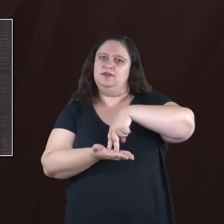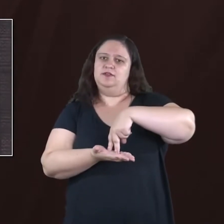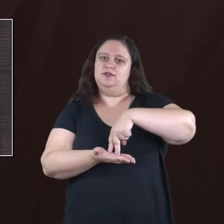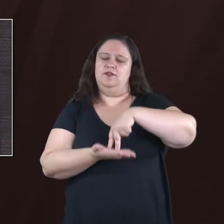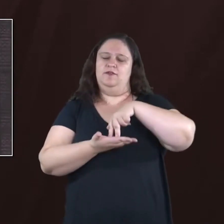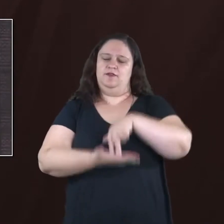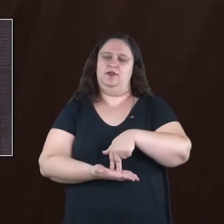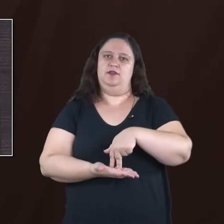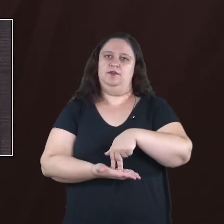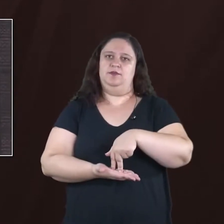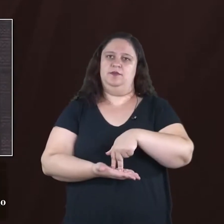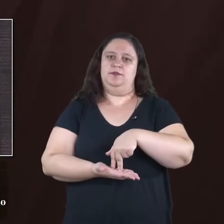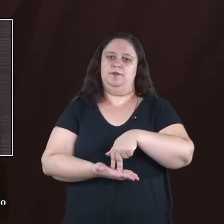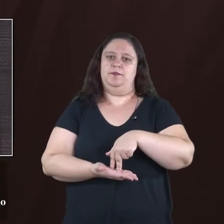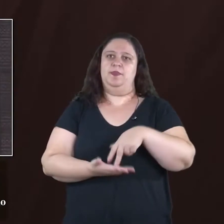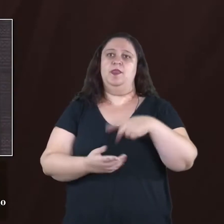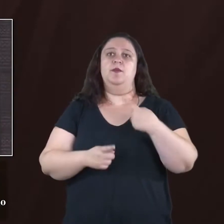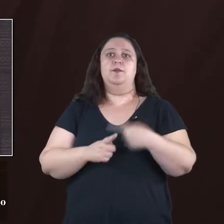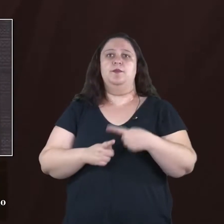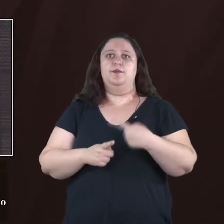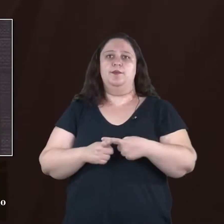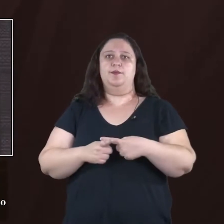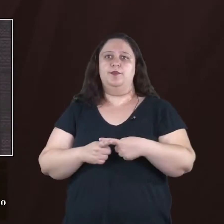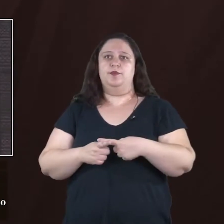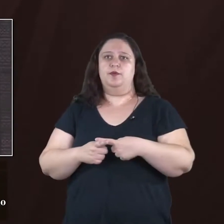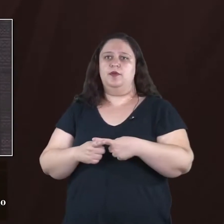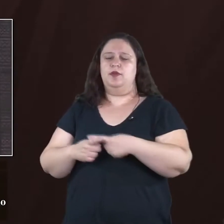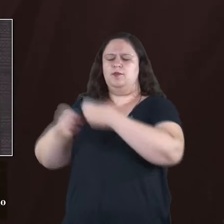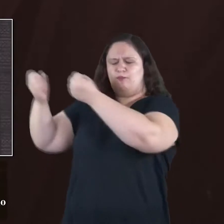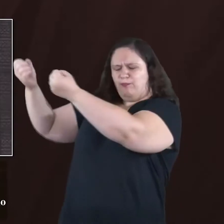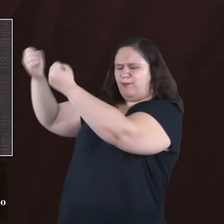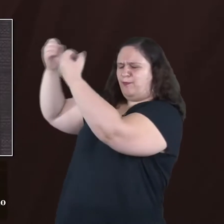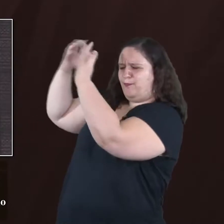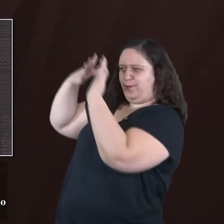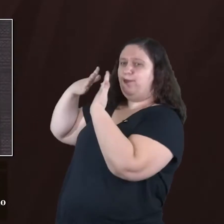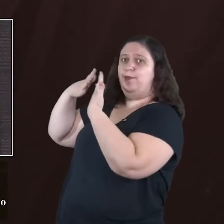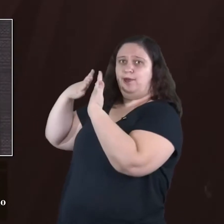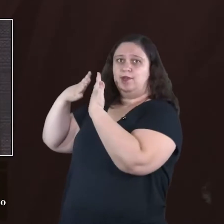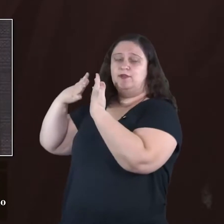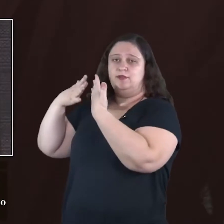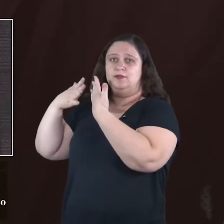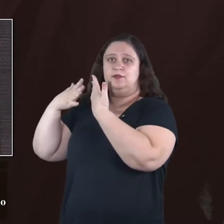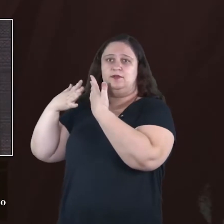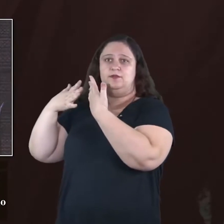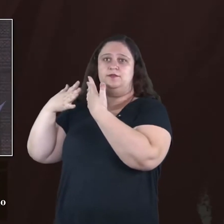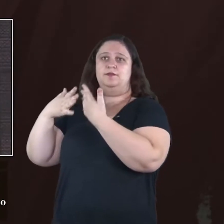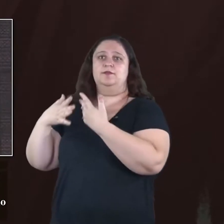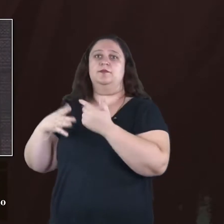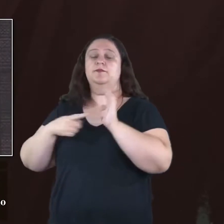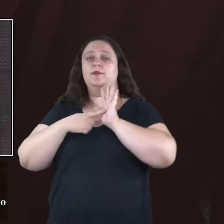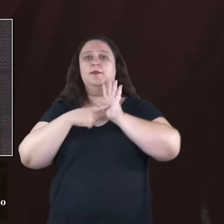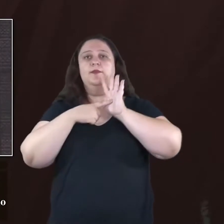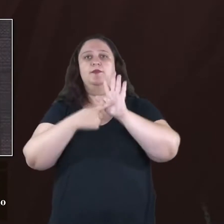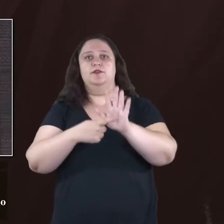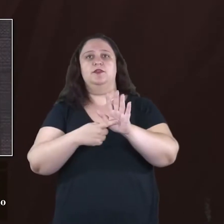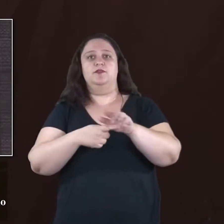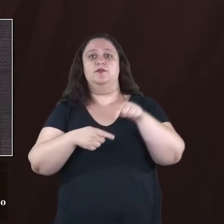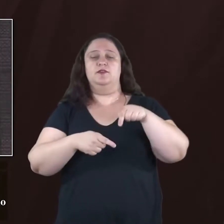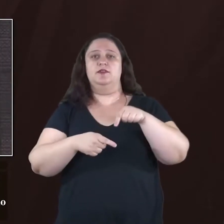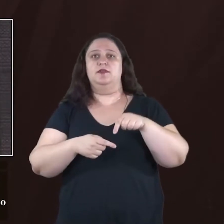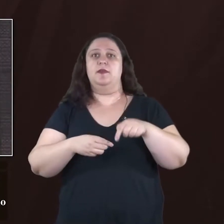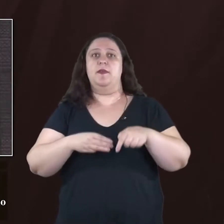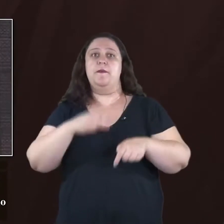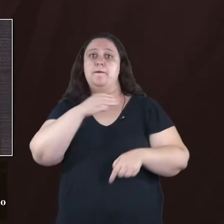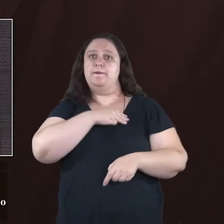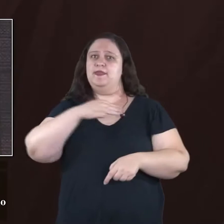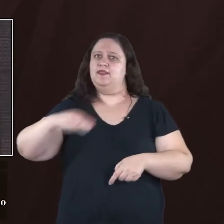pés, porque por isso te apareci, para te constituir ministro e